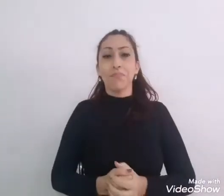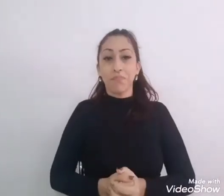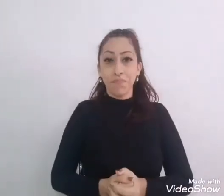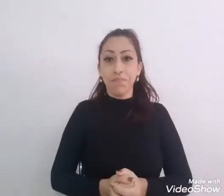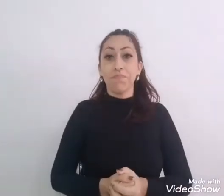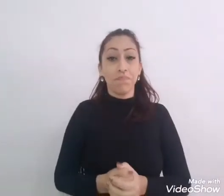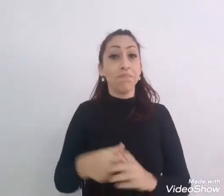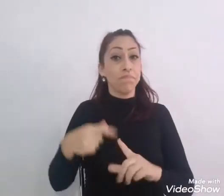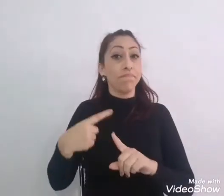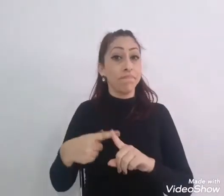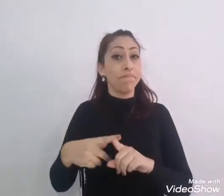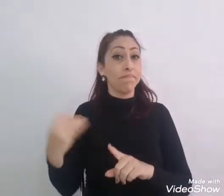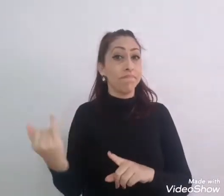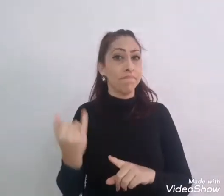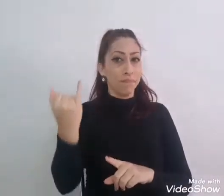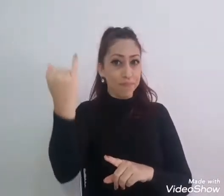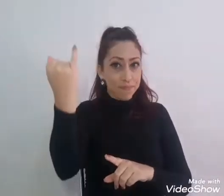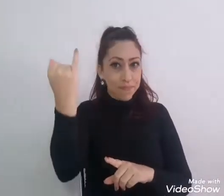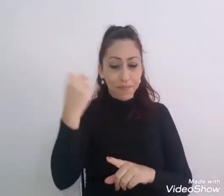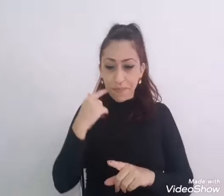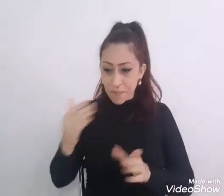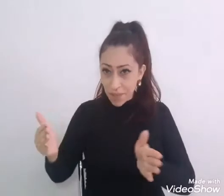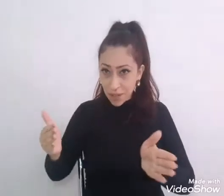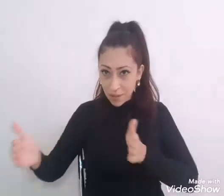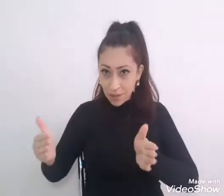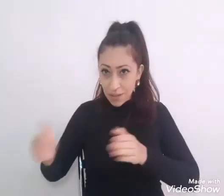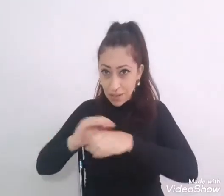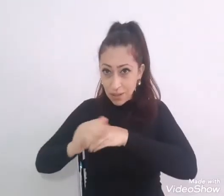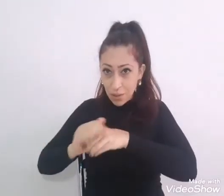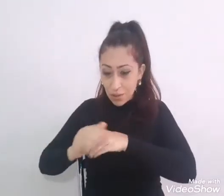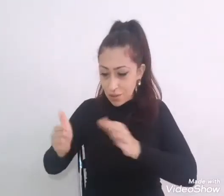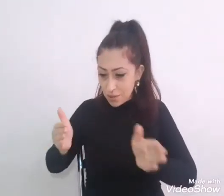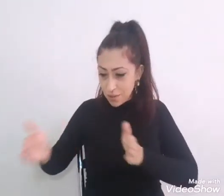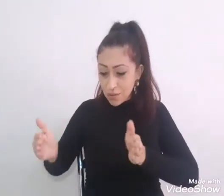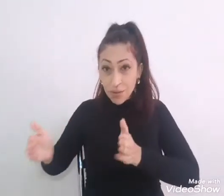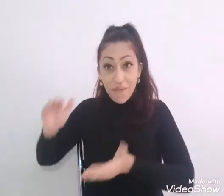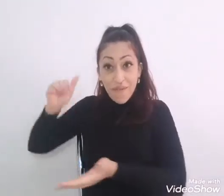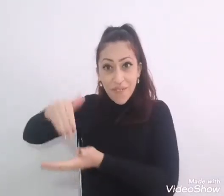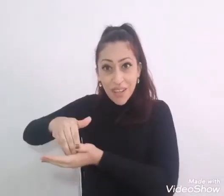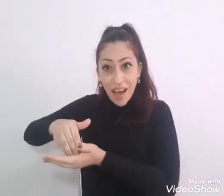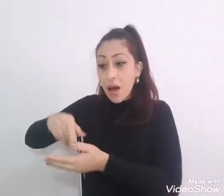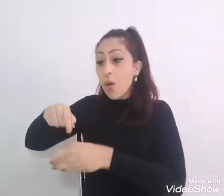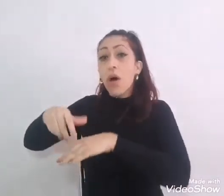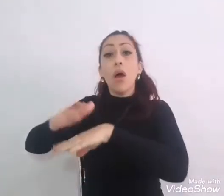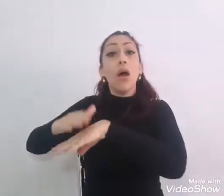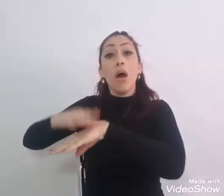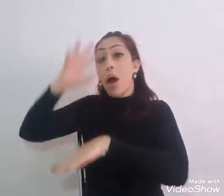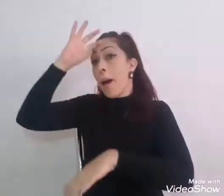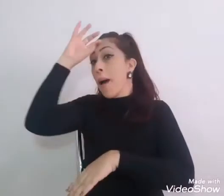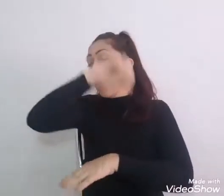que isso? Eu digo isso, né? Porque no finalzinho do Neolítico, eles também aprendem a trabalhar com os metais.